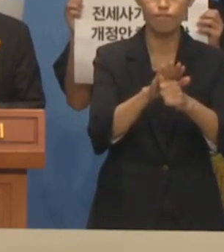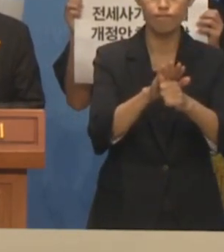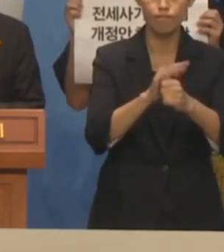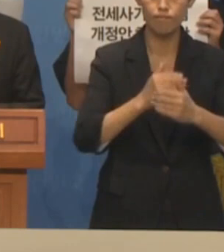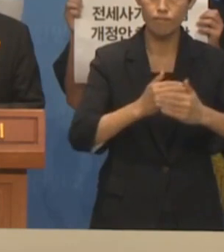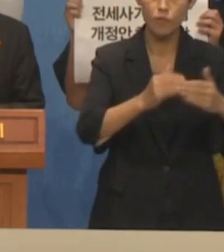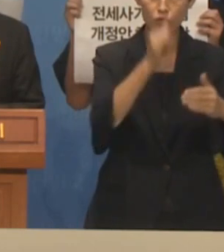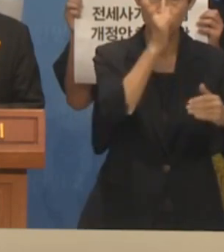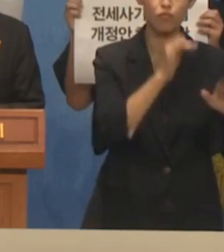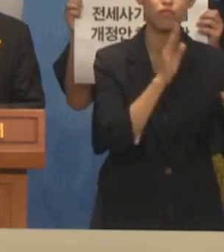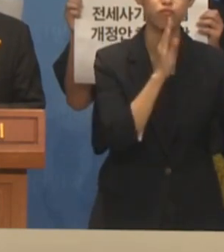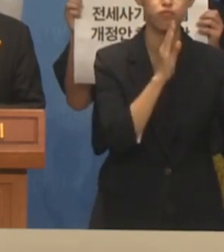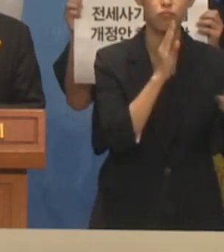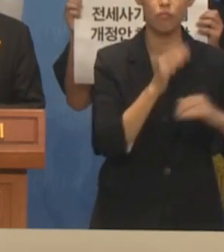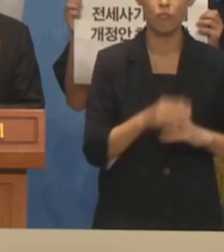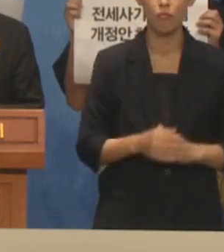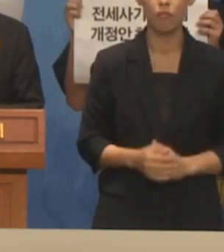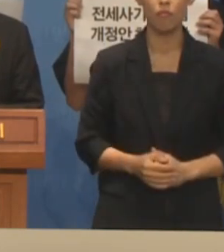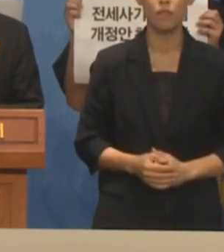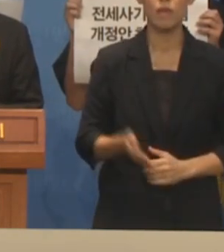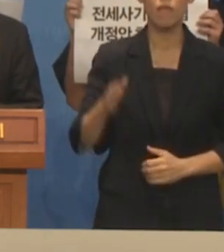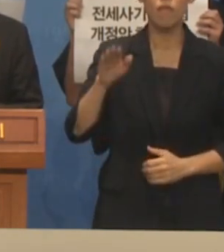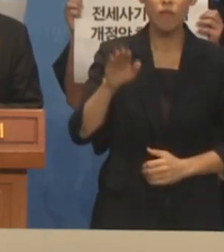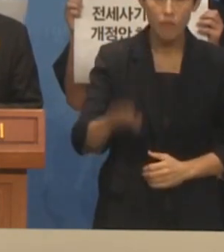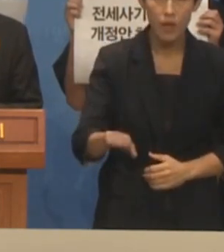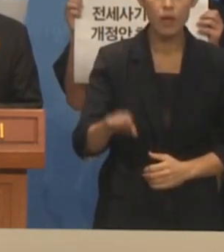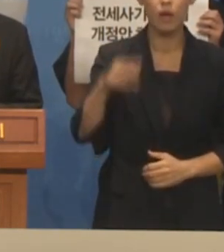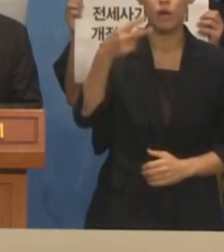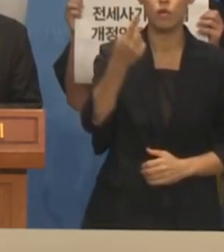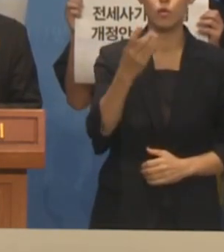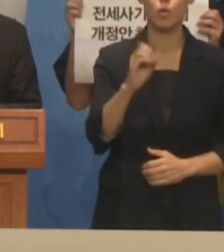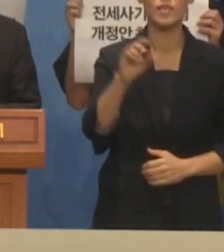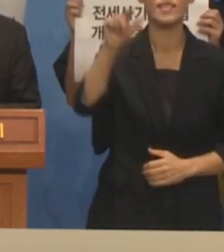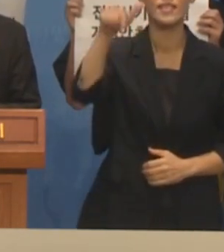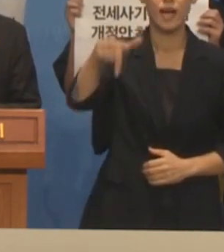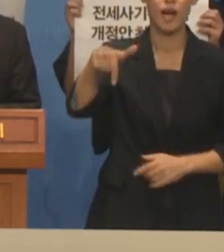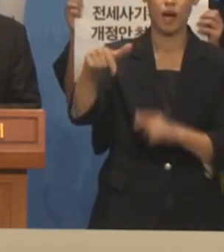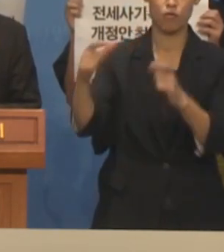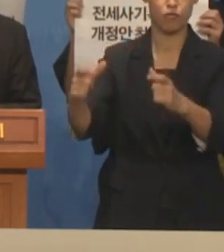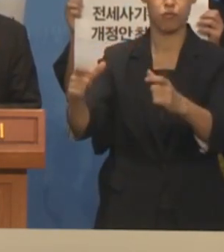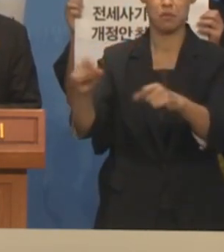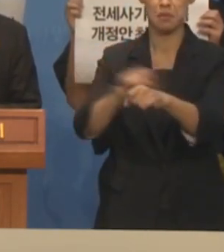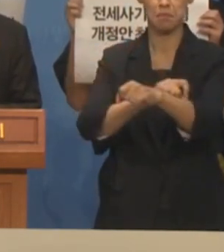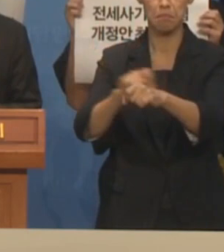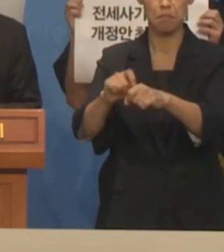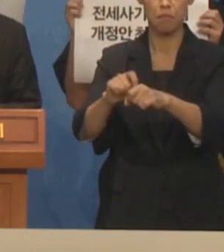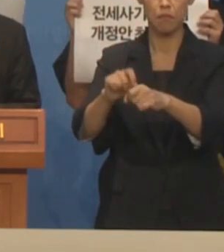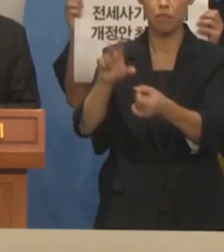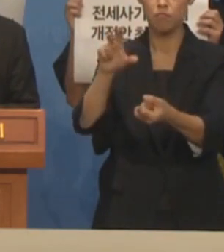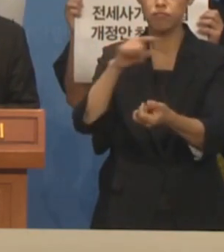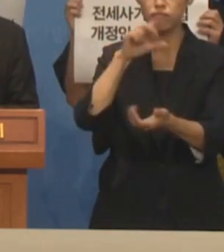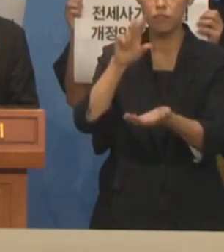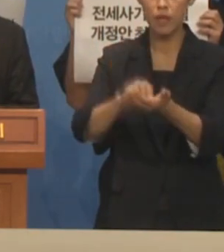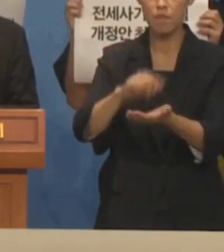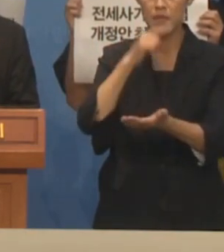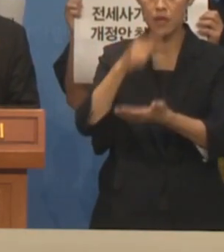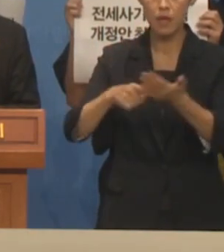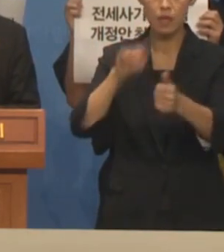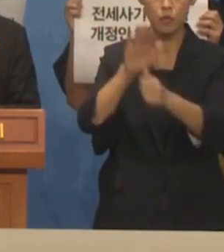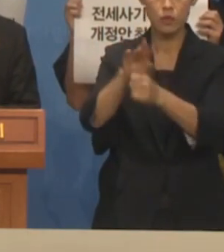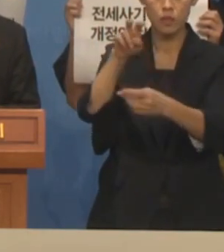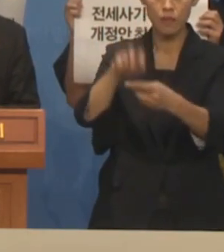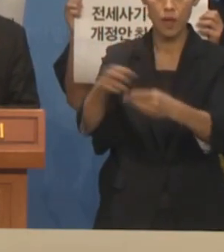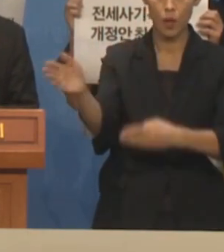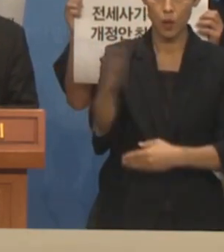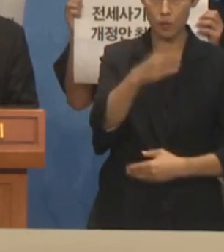마련돼 있었었는데 그에 반해서는 동작구의 경우에 특별한 대책이나 뭐 피해 지원 센터 같은 것들이 마련되어 있지 않다는